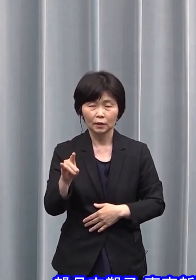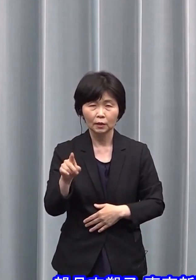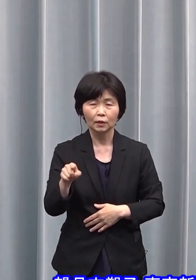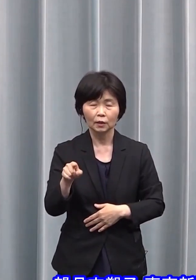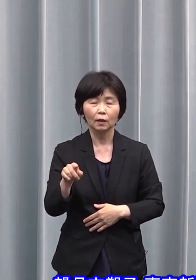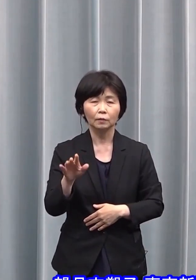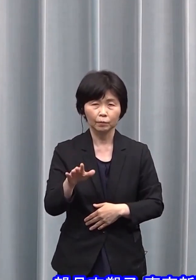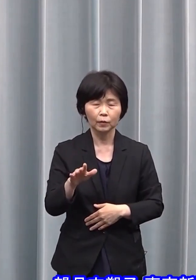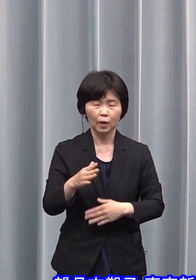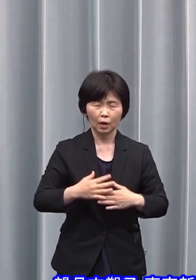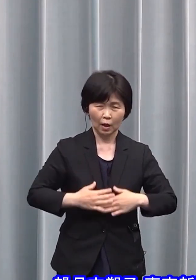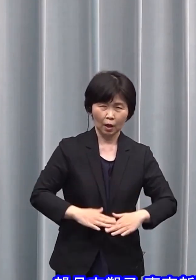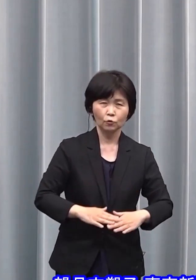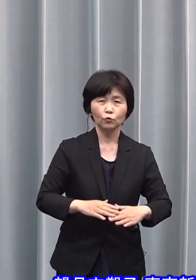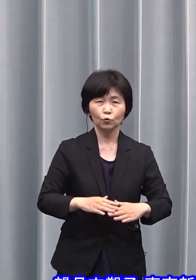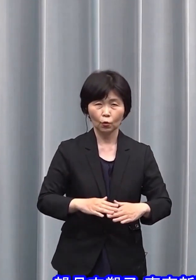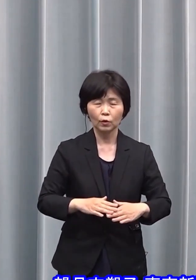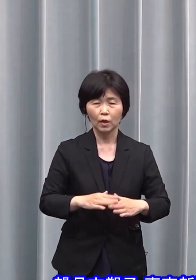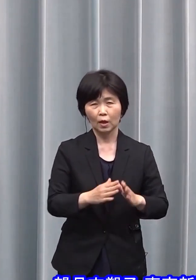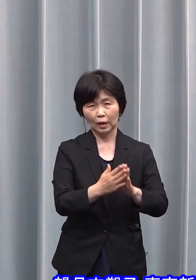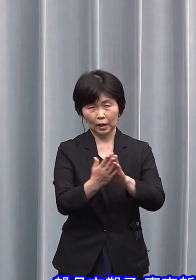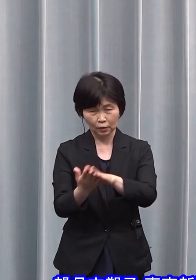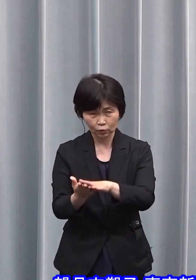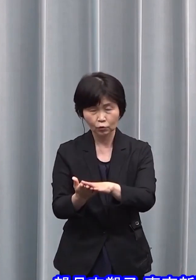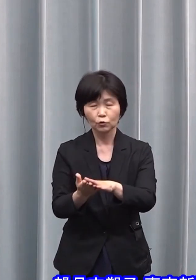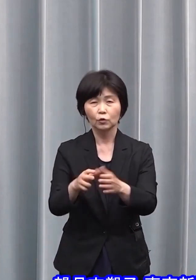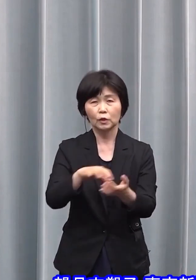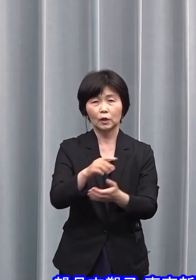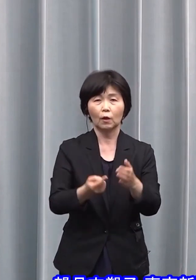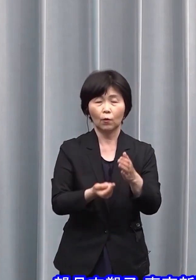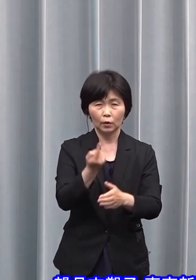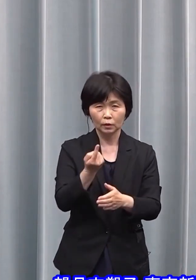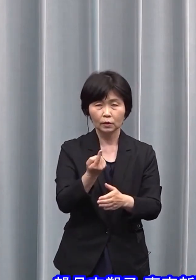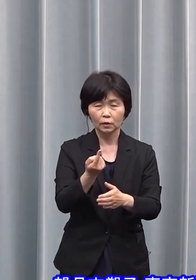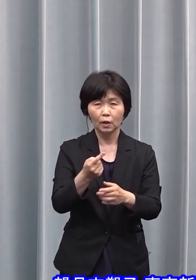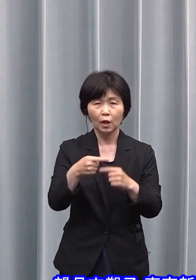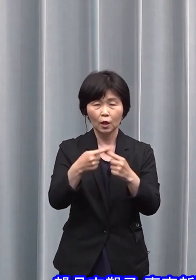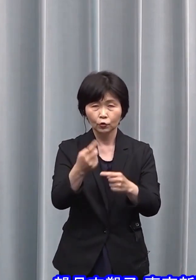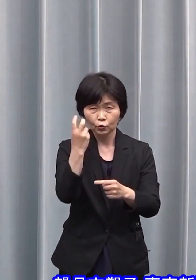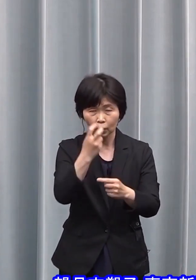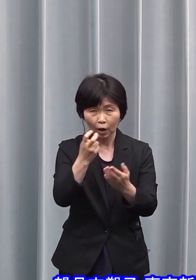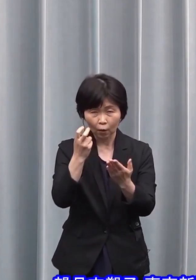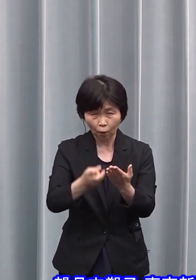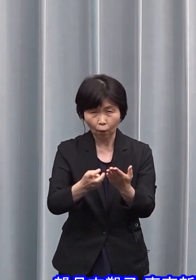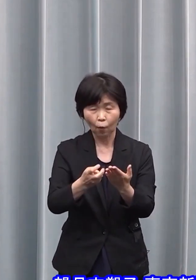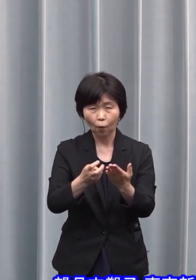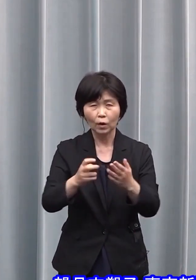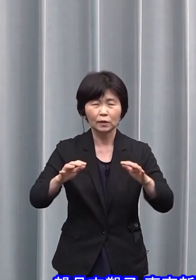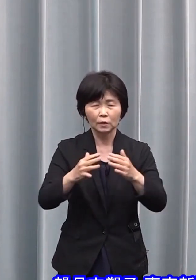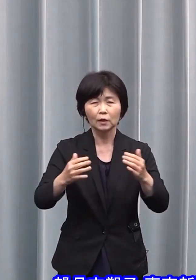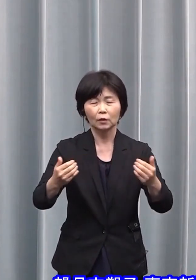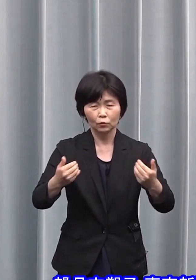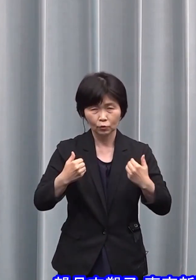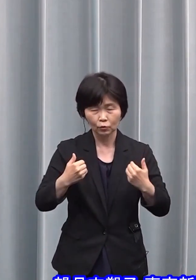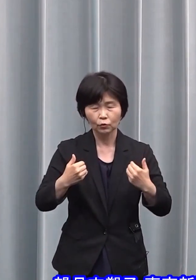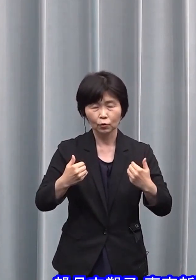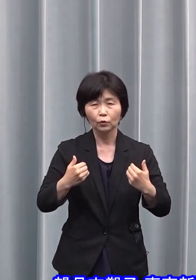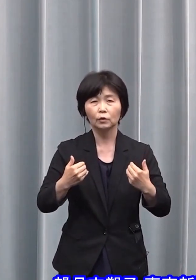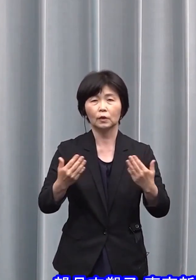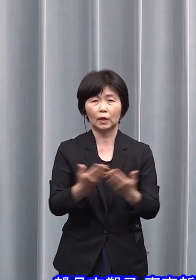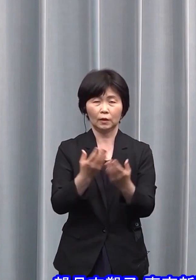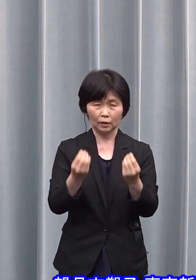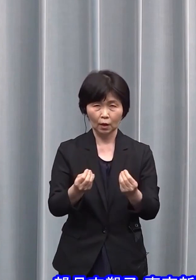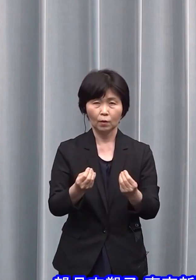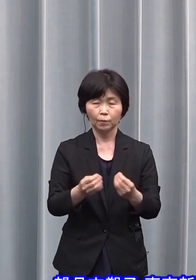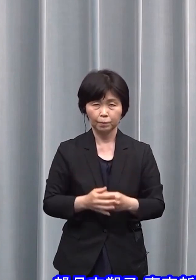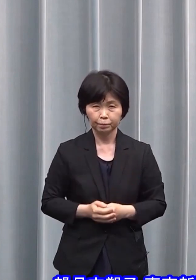って餓死するという痛ましい事件が起こって、この入管法の改正を審議しようという話が始まったんですね。でこの前提をもとにもう